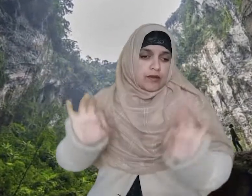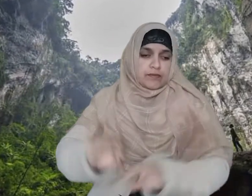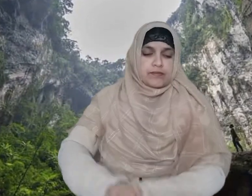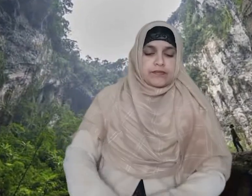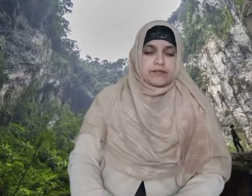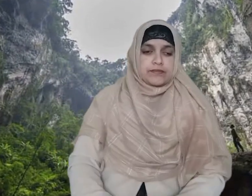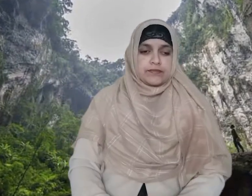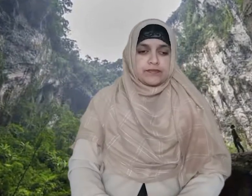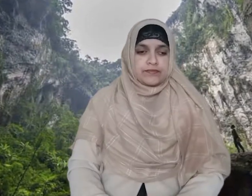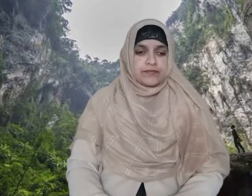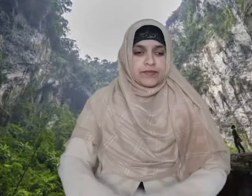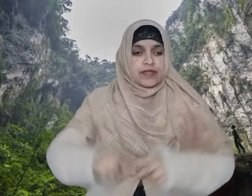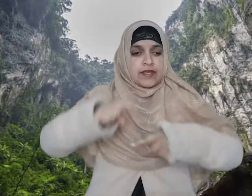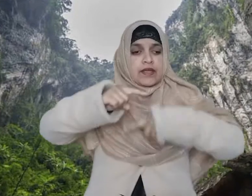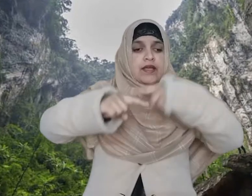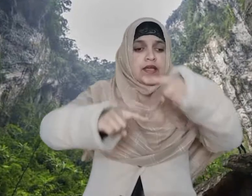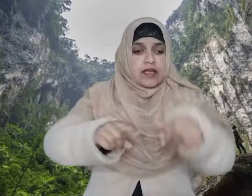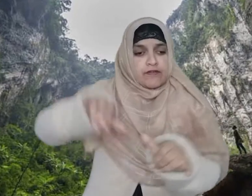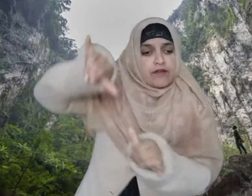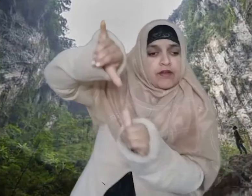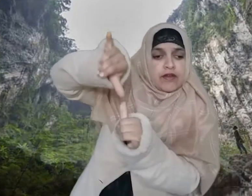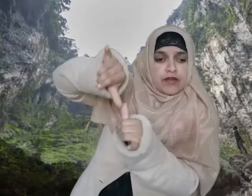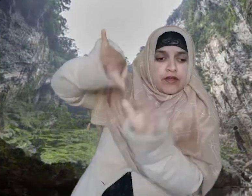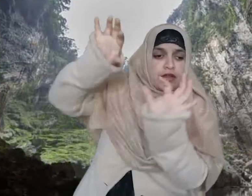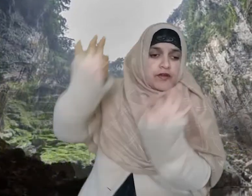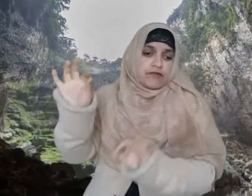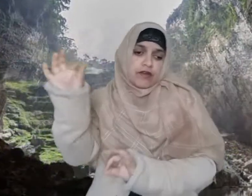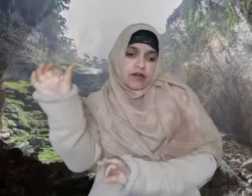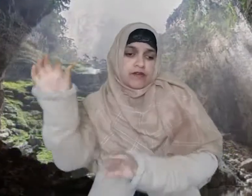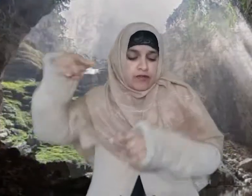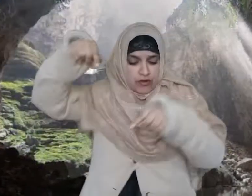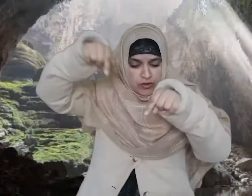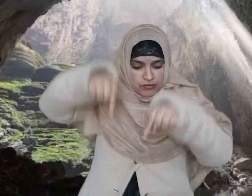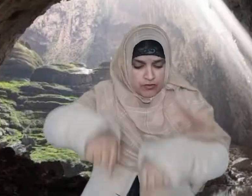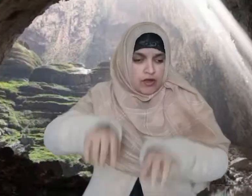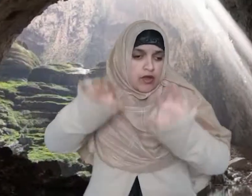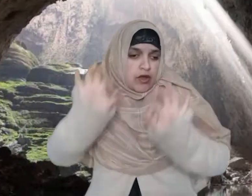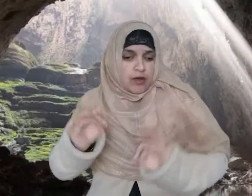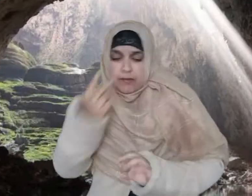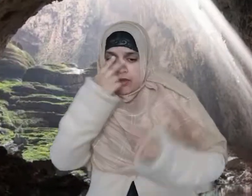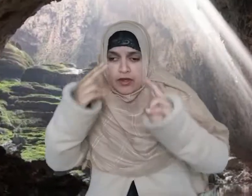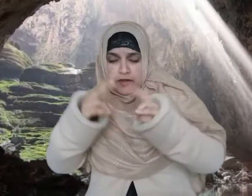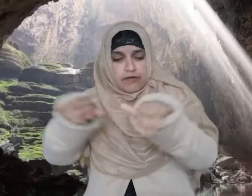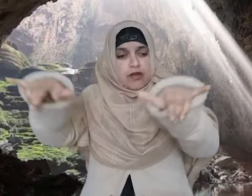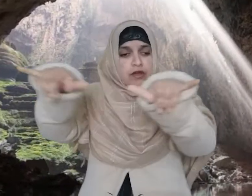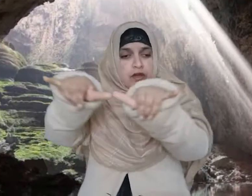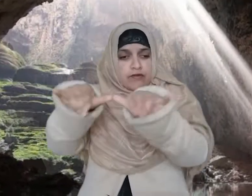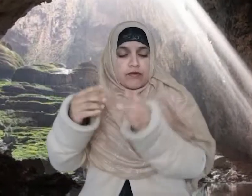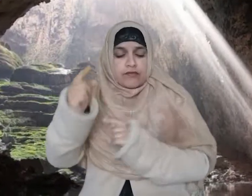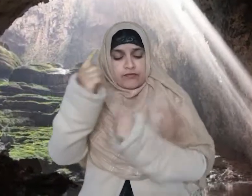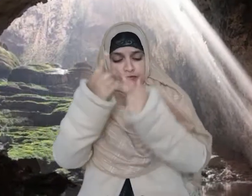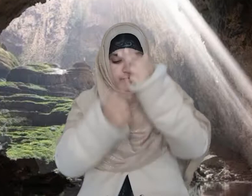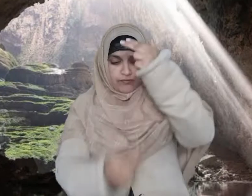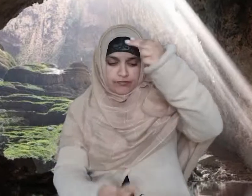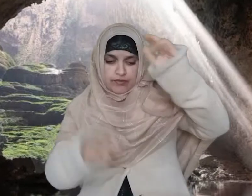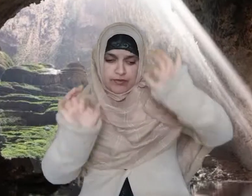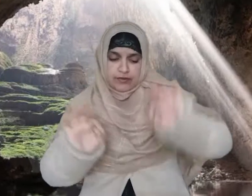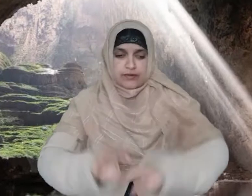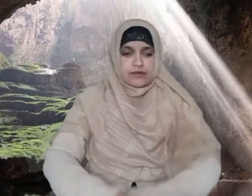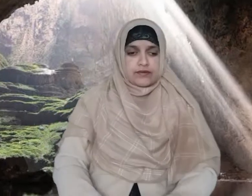ایک دریا بھی رواں ہے۔ 2019 میں اس غار کے متعلق یہ بھی انکشاف ہوا ہے کہ یہ غار اپنے ساتھ والے زیر زمین غار